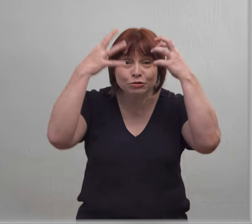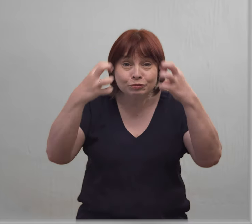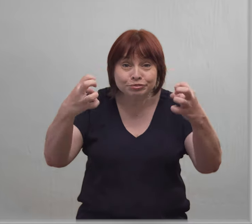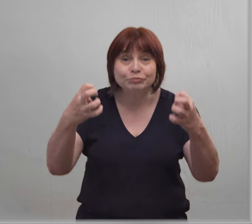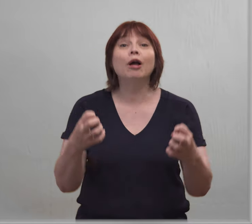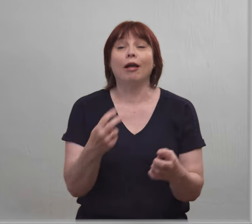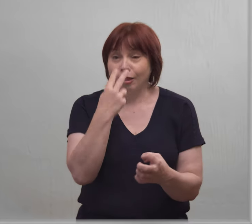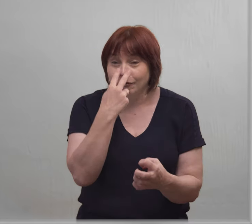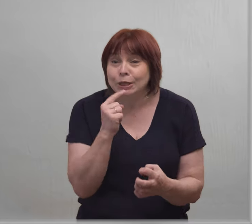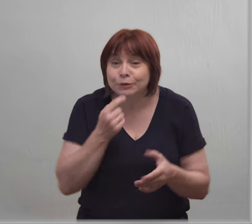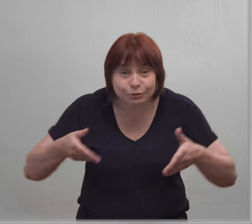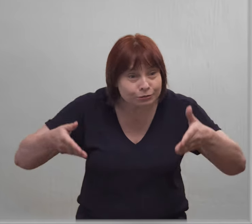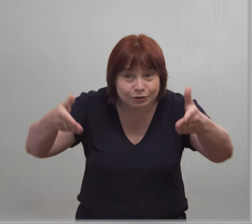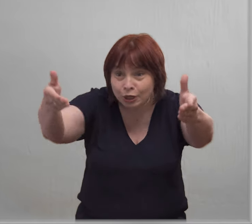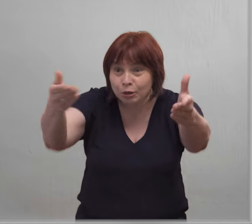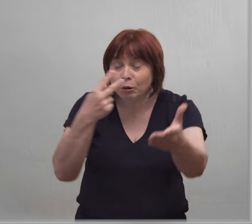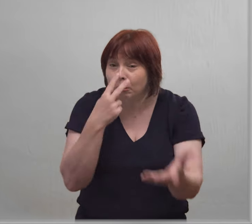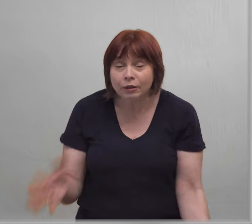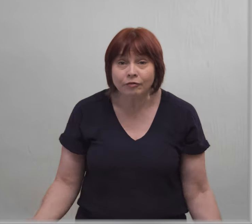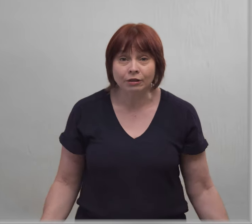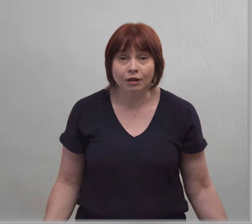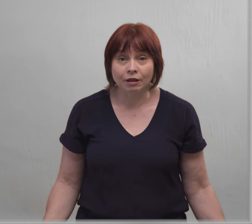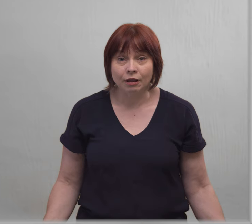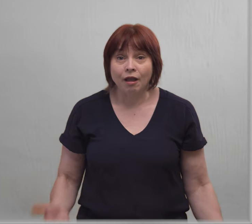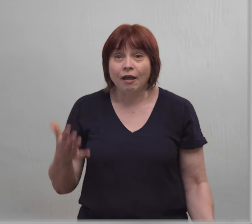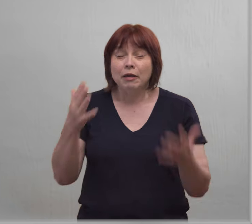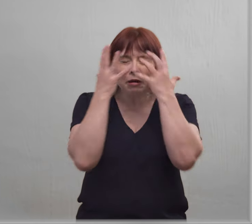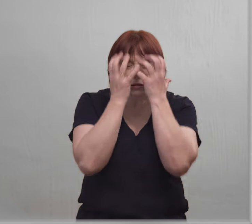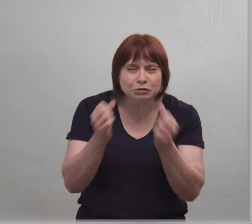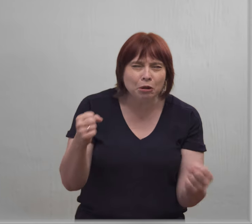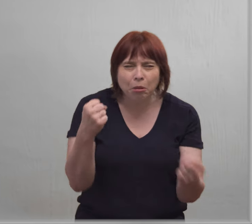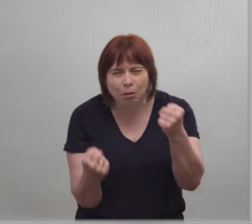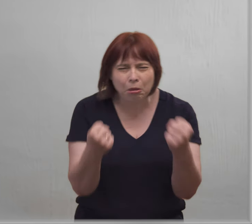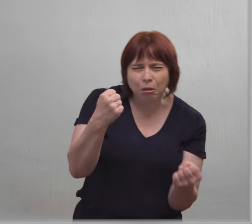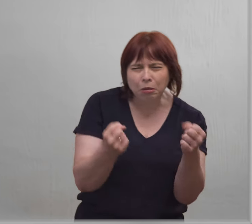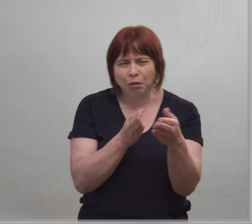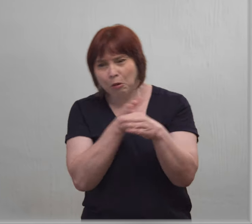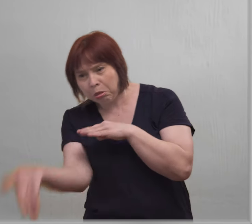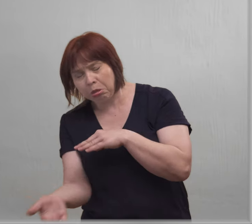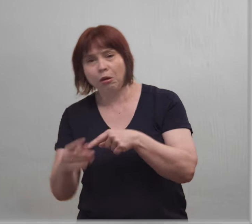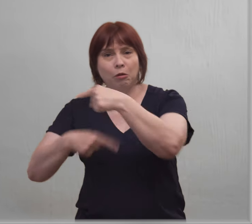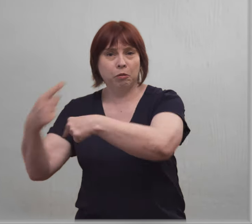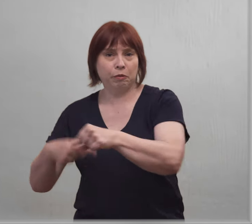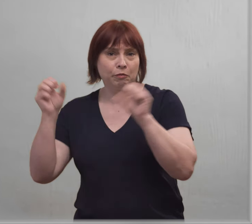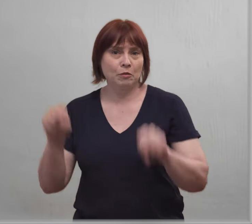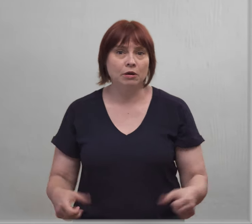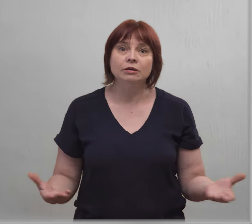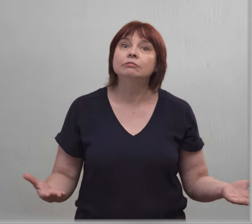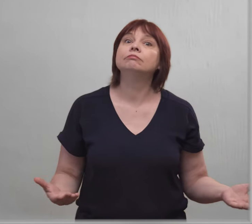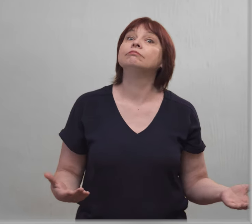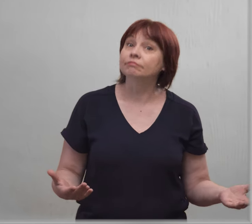ехать, с какой скоростью, видишь ли ты безопасность движения и так далее. И Давид называет Божье Слово, говорит, Слово Твое, это